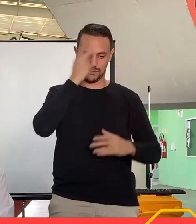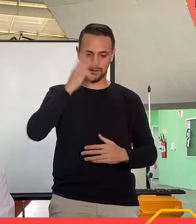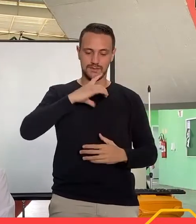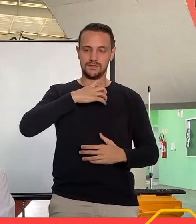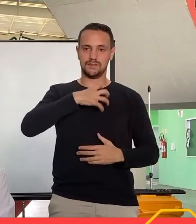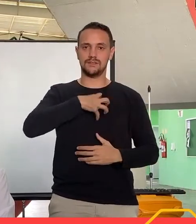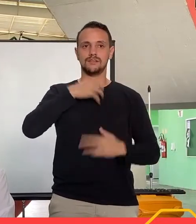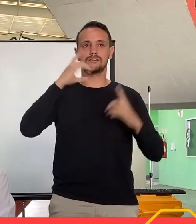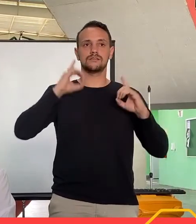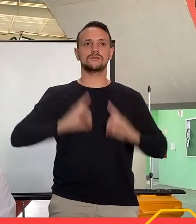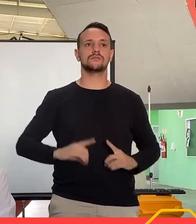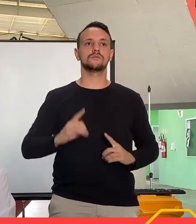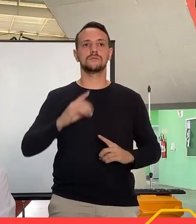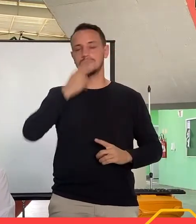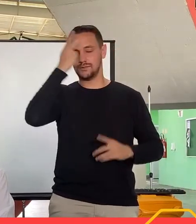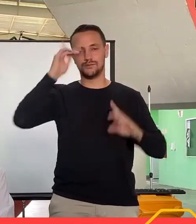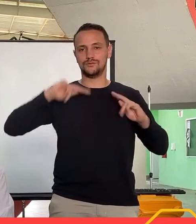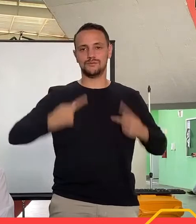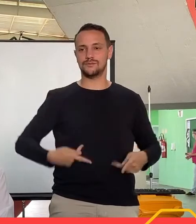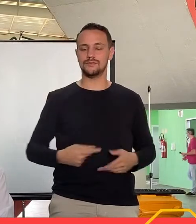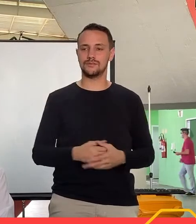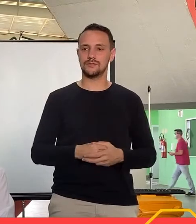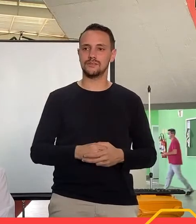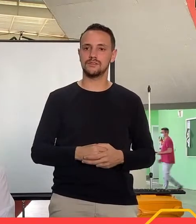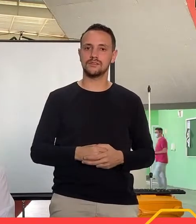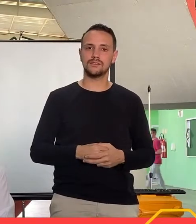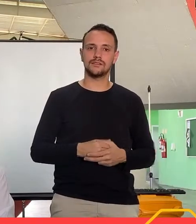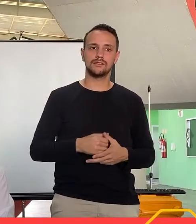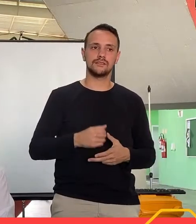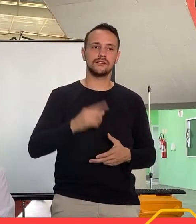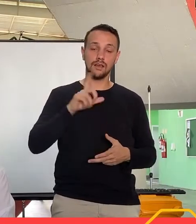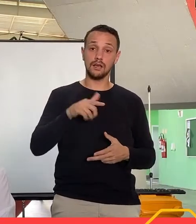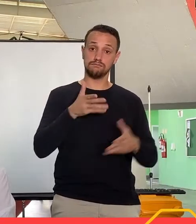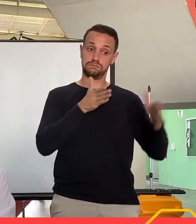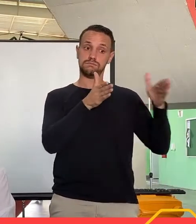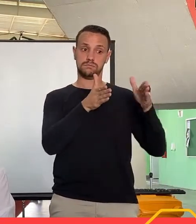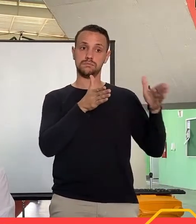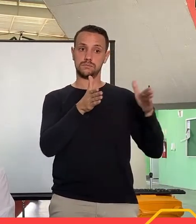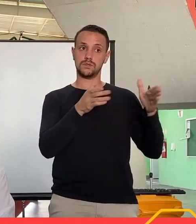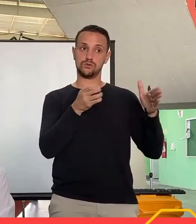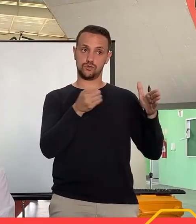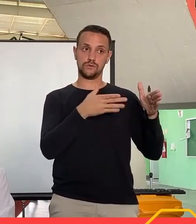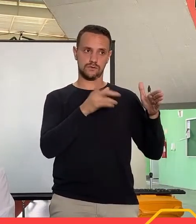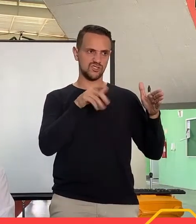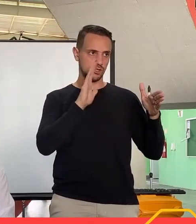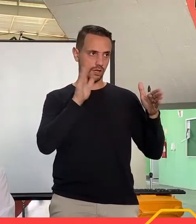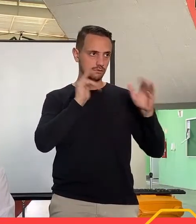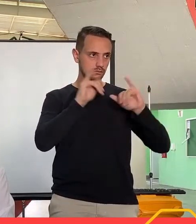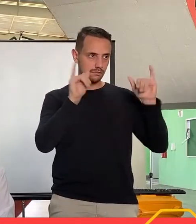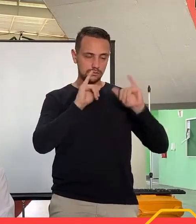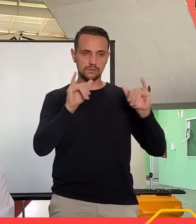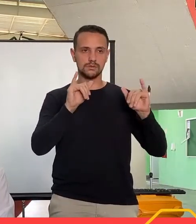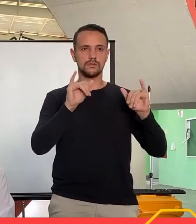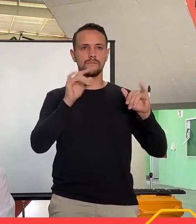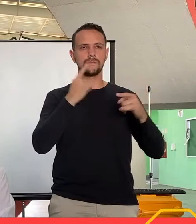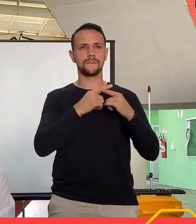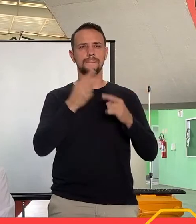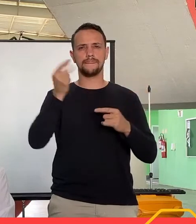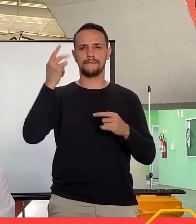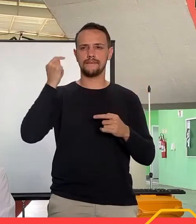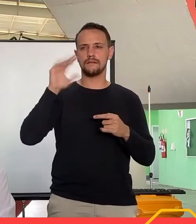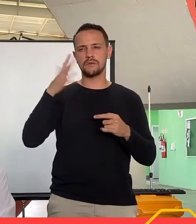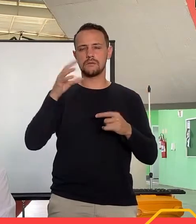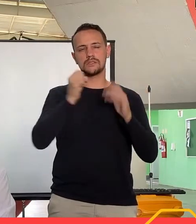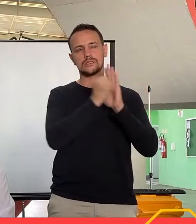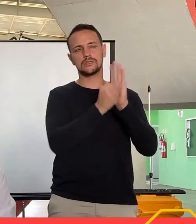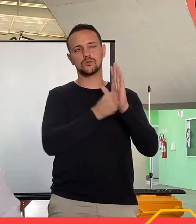pessoa humana, e que é uma coisa extremamente contemporânea. Conforme eu disse, tudo começa lá pelo